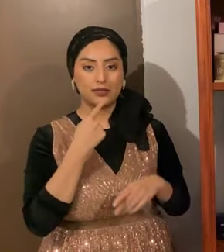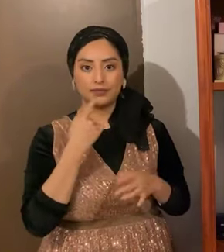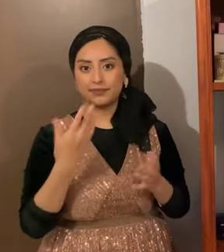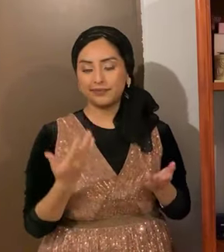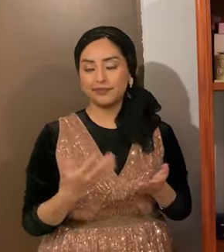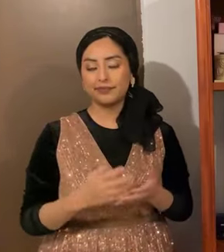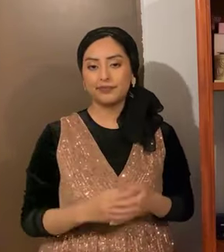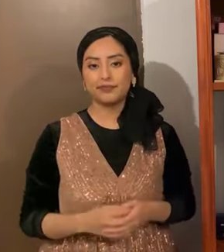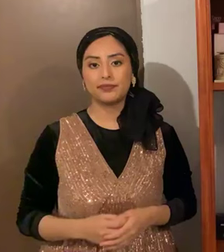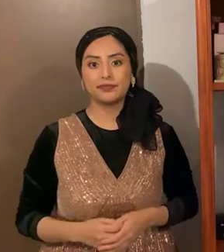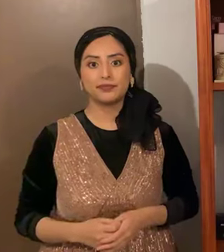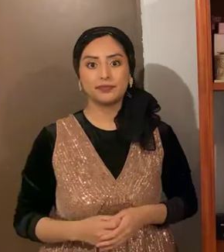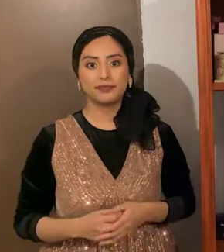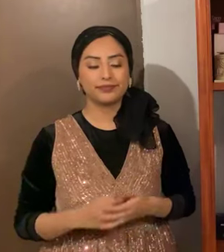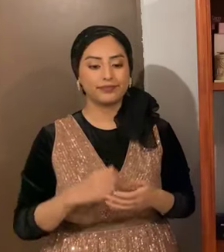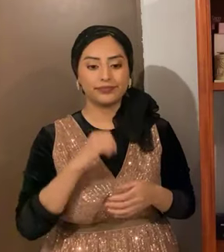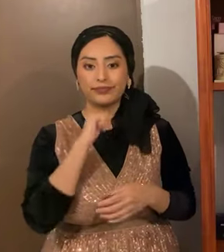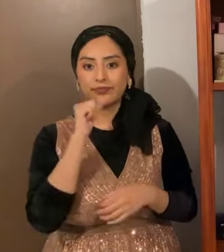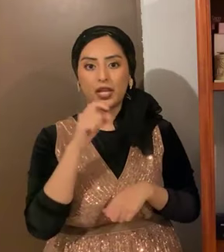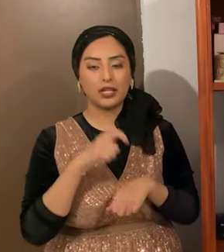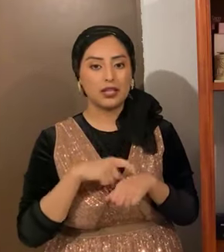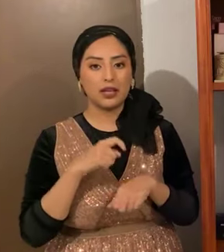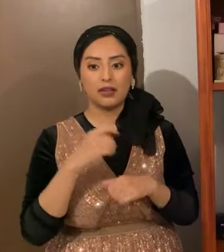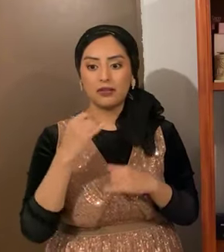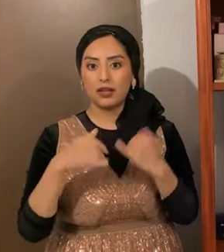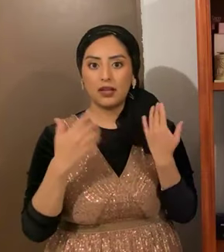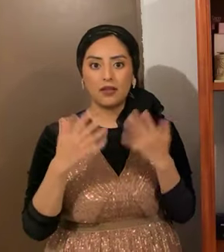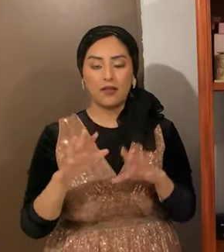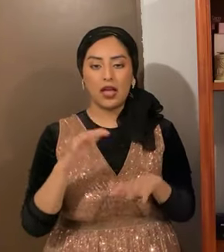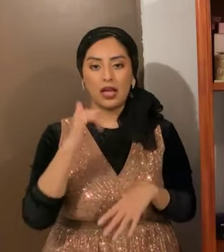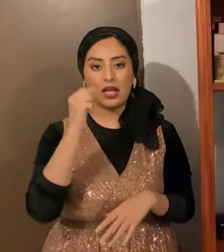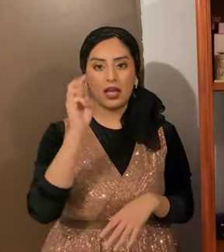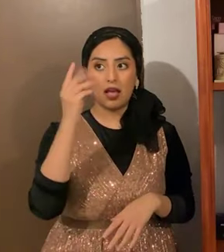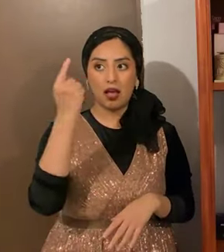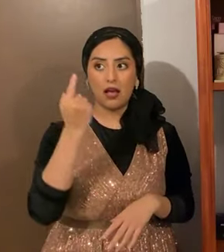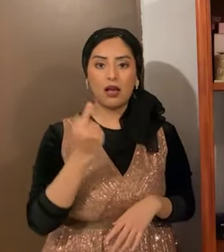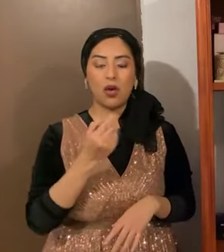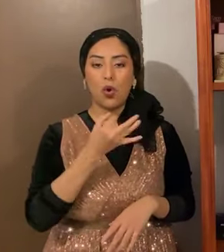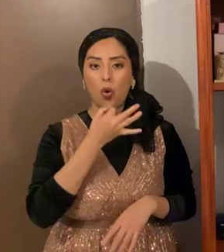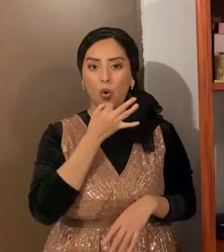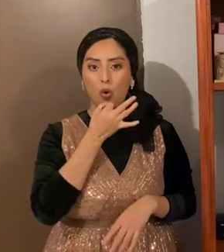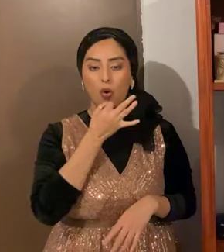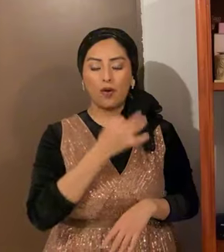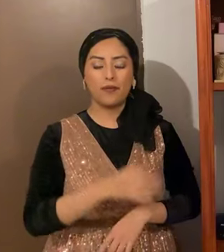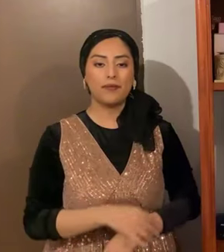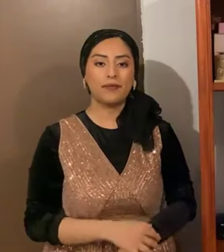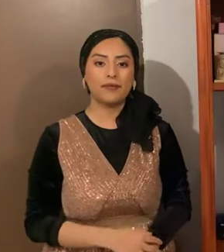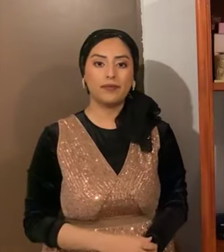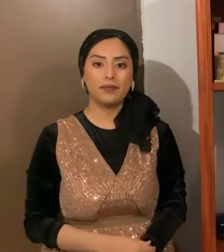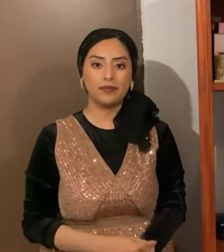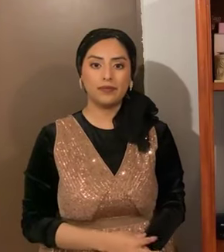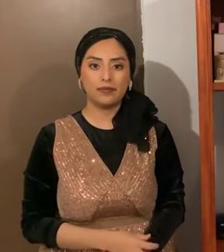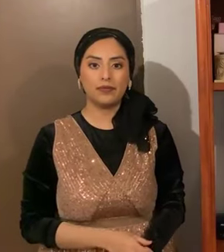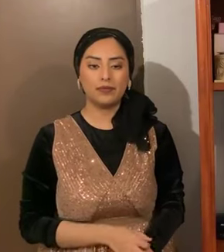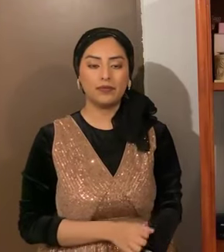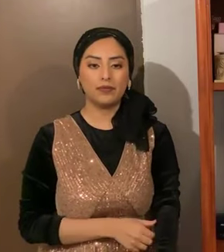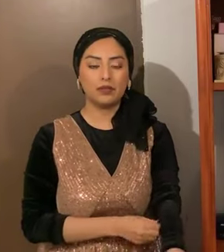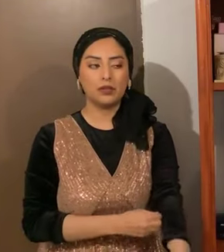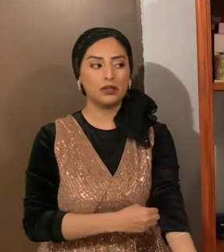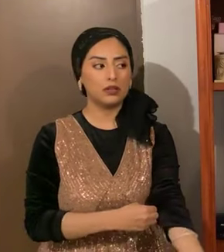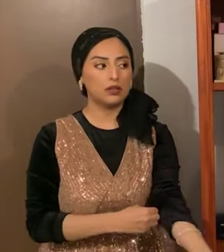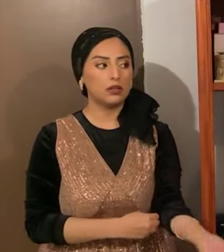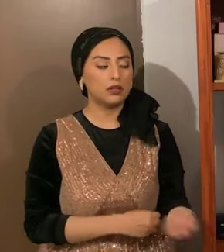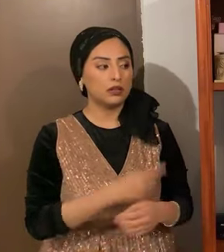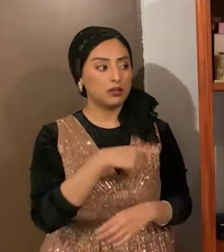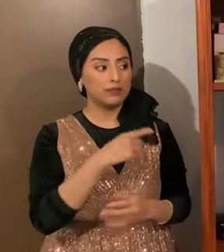lógico. Ya no hay tiempo, se acabó el tiempo, ya su Mesías viene pronto, aleluya. Un experimento alerta de